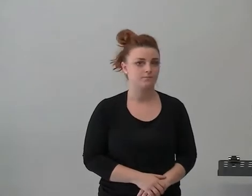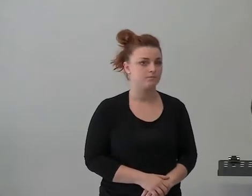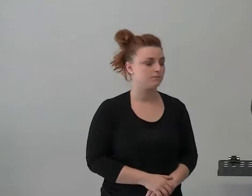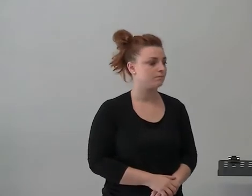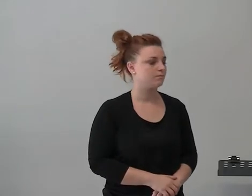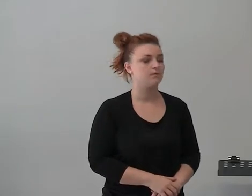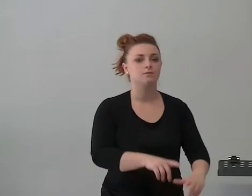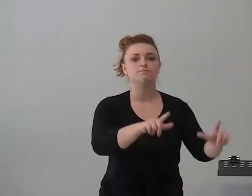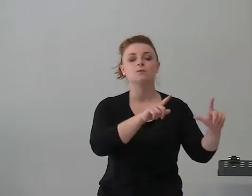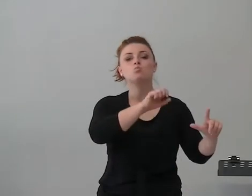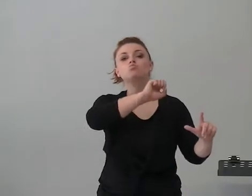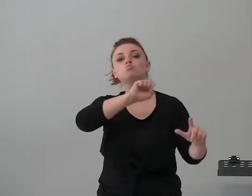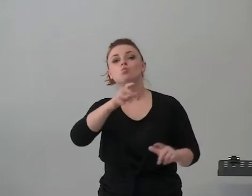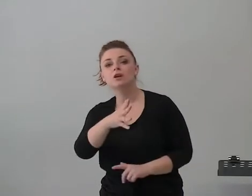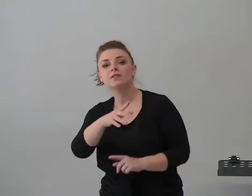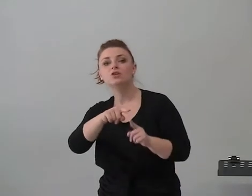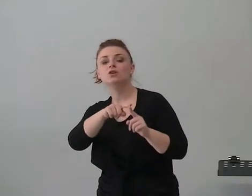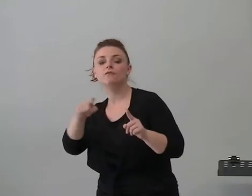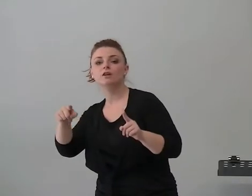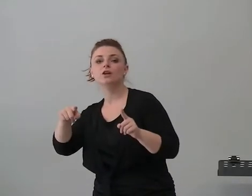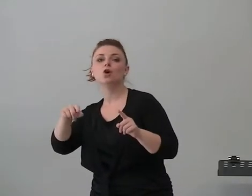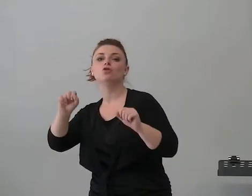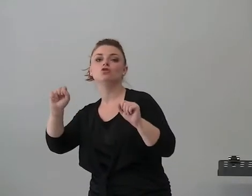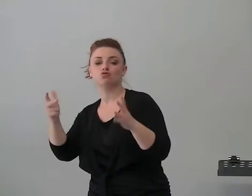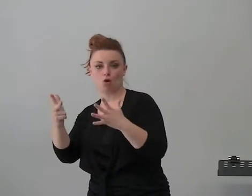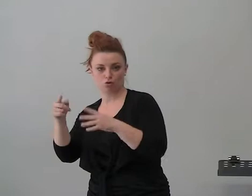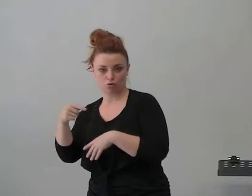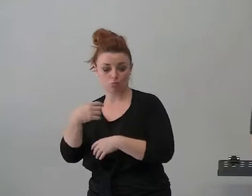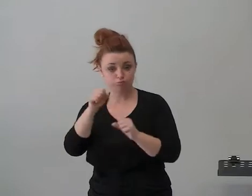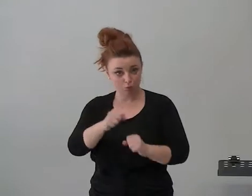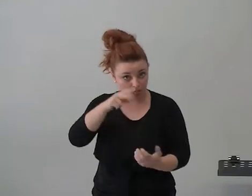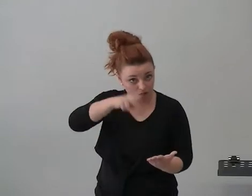Versetti 15 a 18, lo posso leggere?